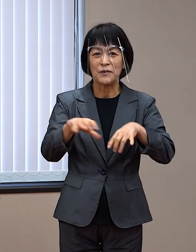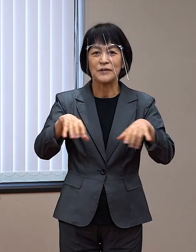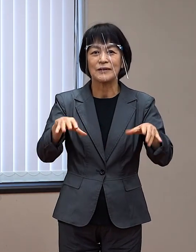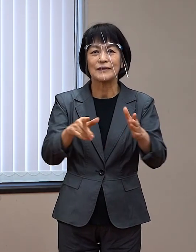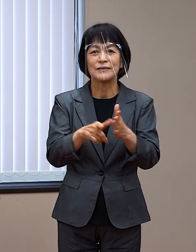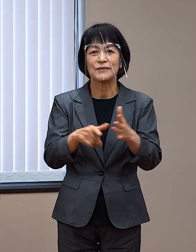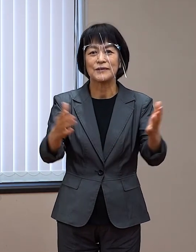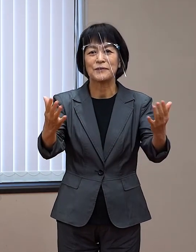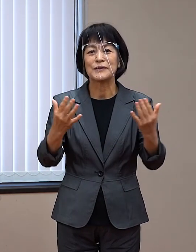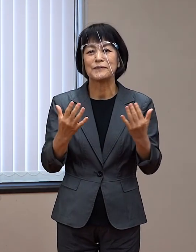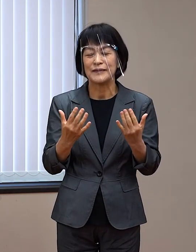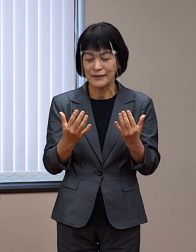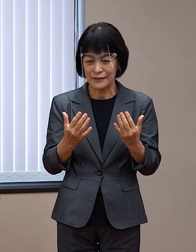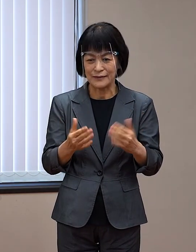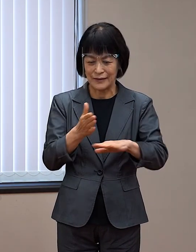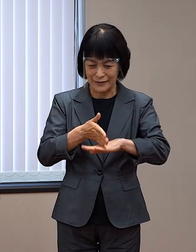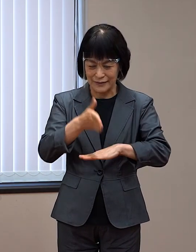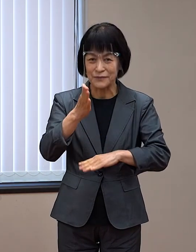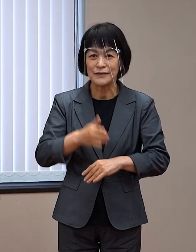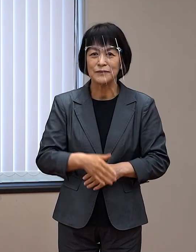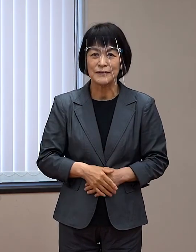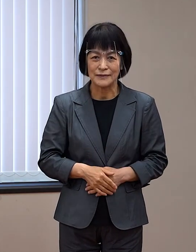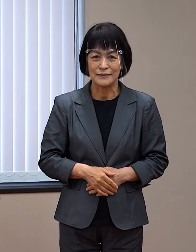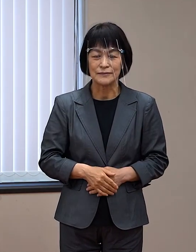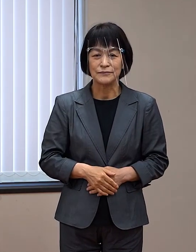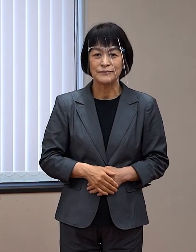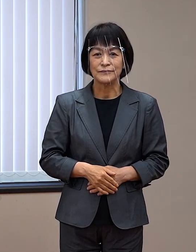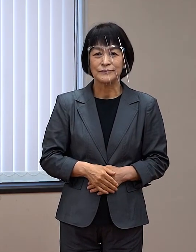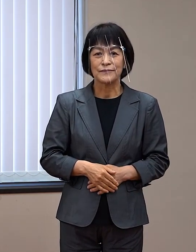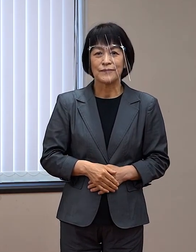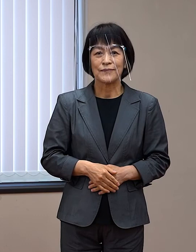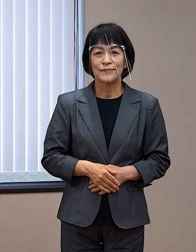しい中お集まりいただきましてありがとうございます。